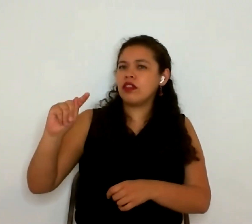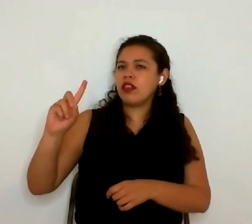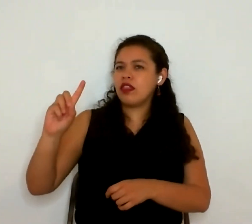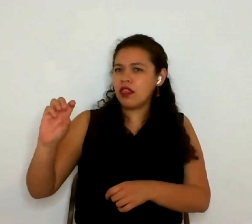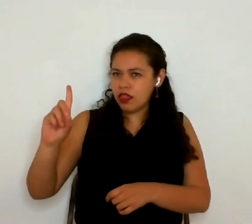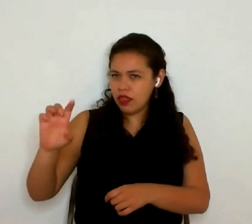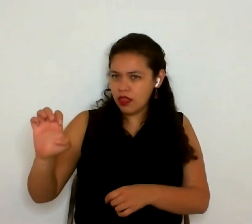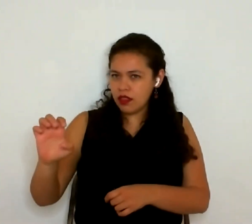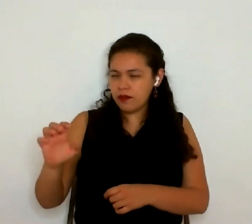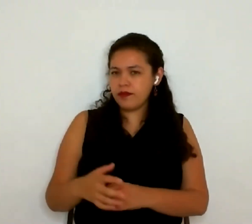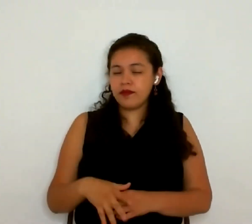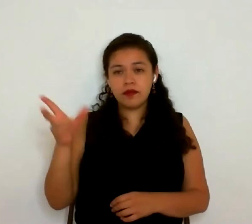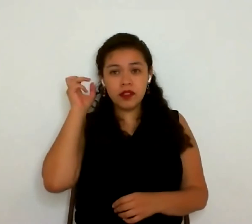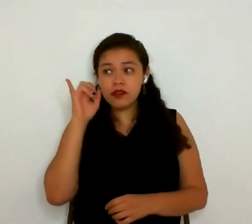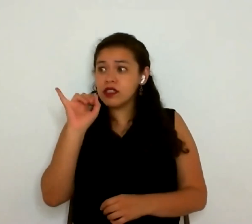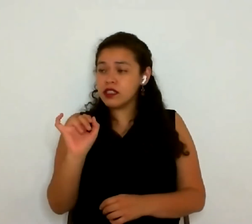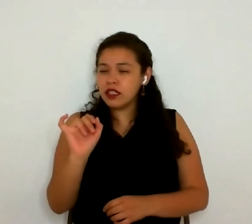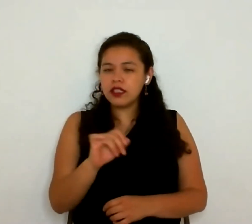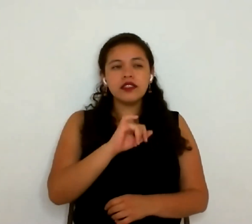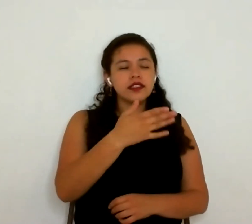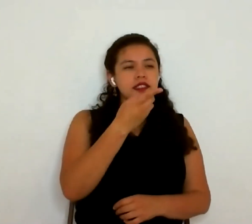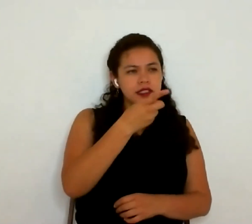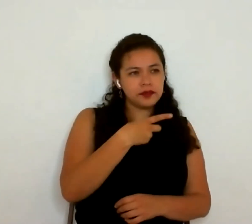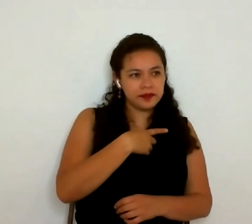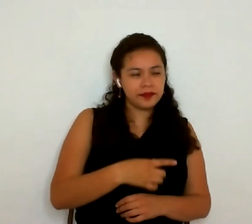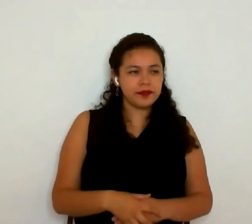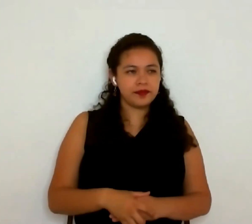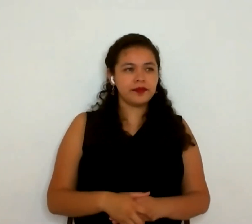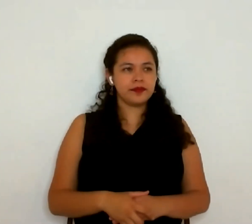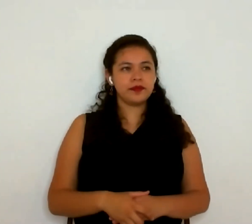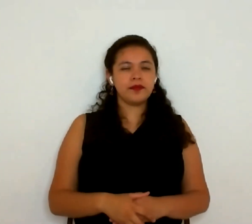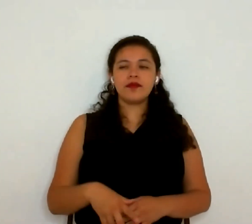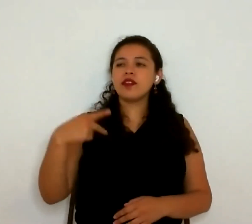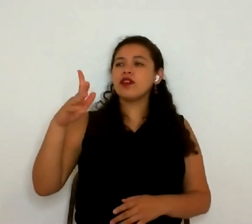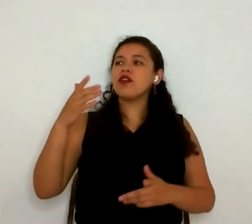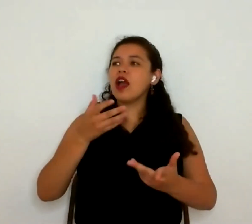sí sí sí mi amor y cuál es tu expectativa